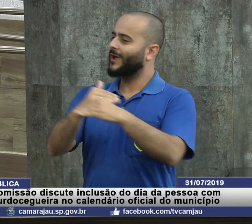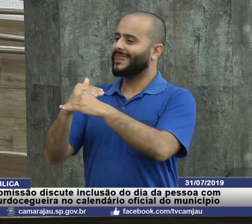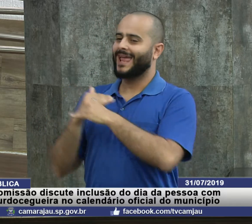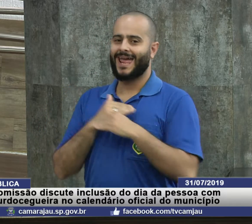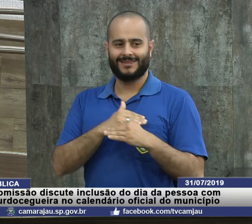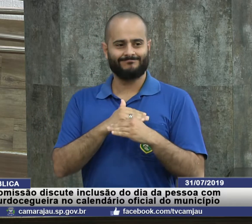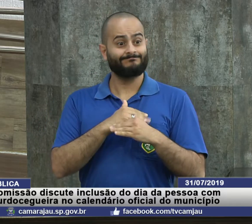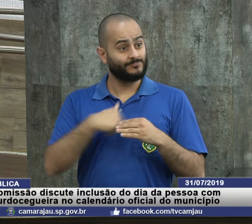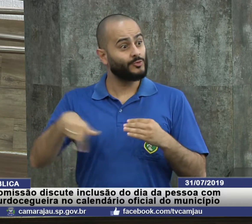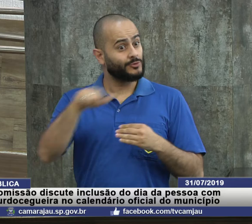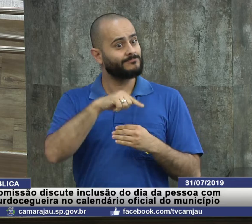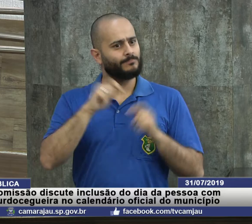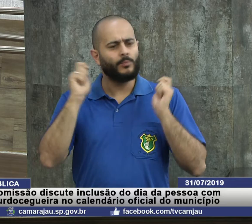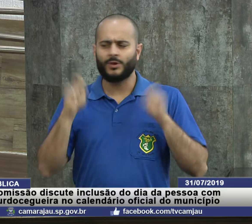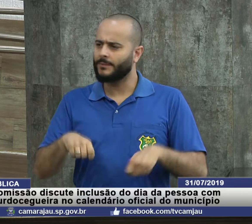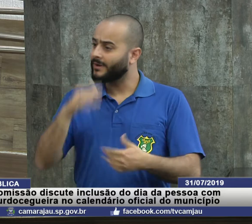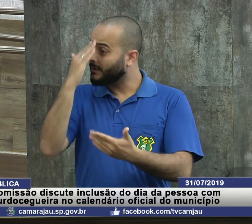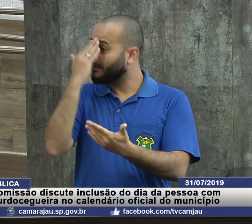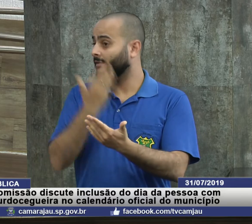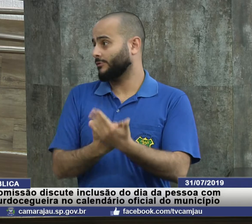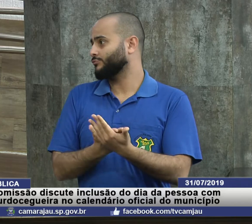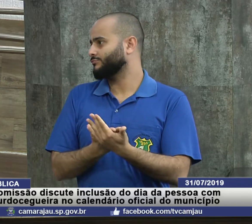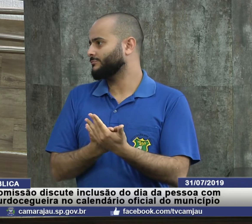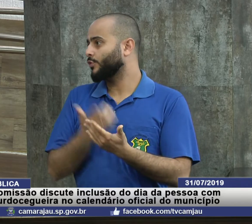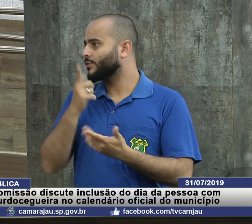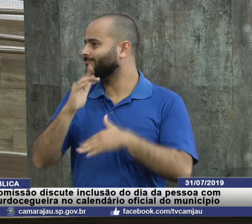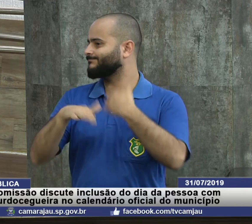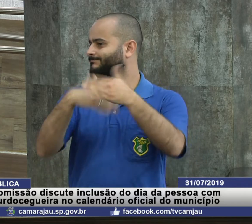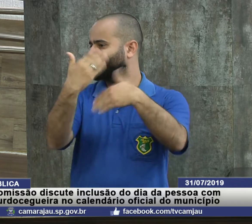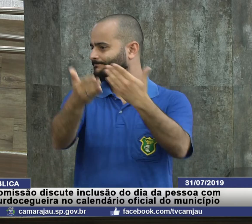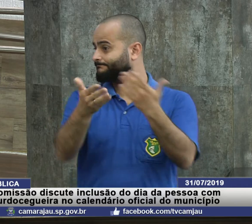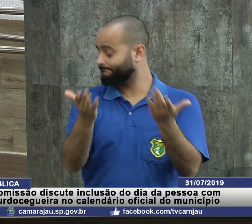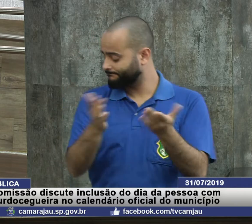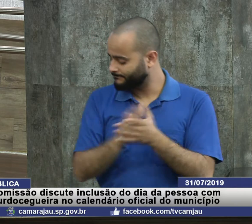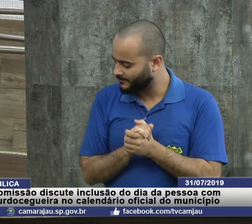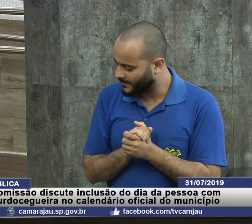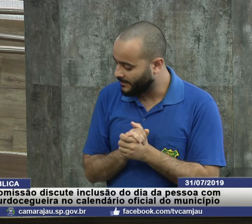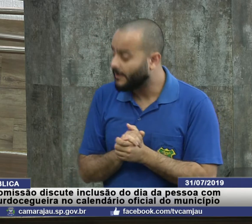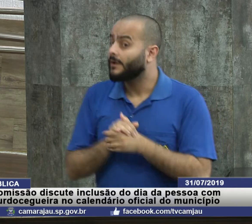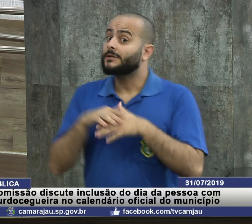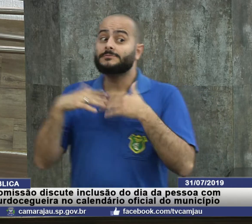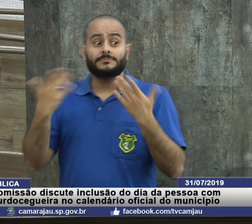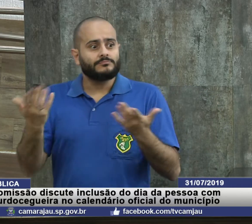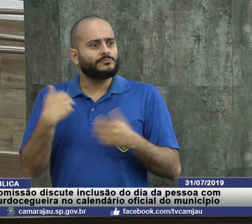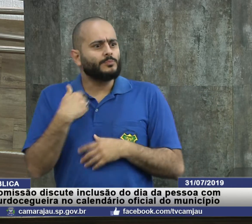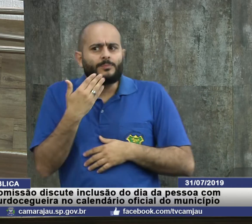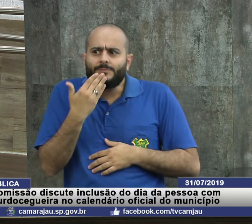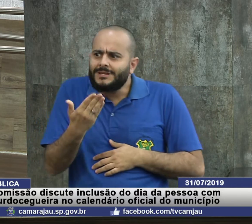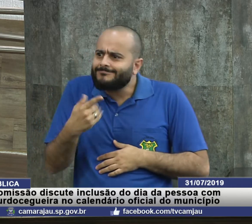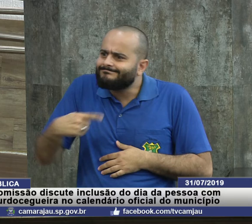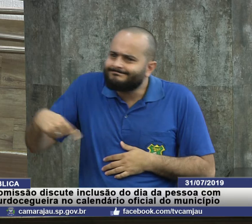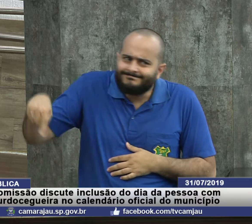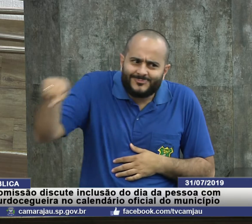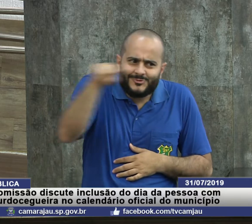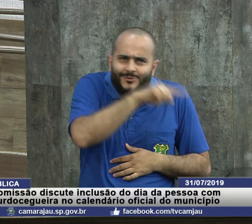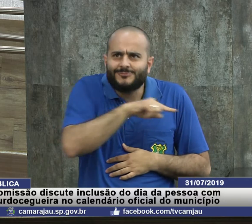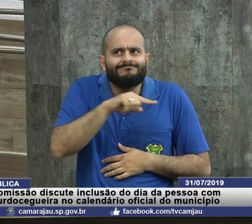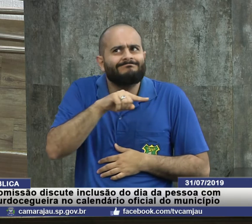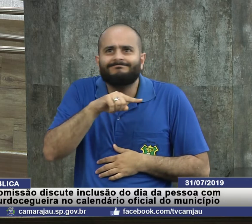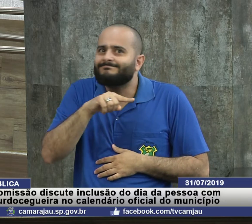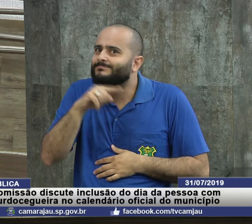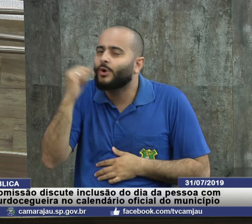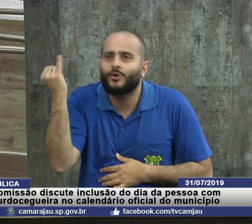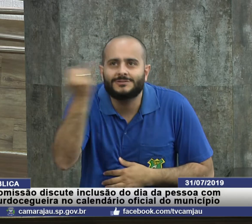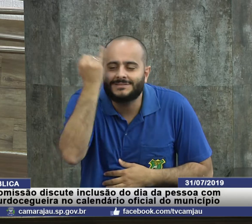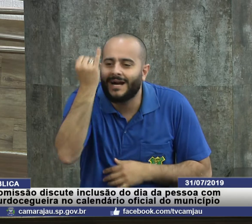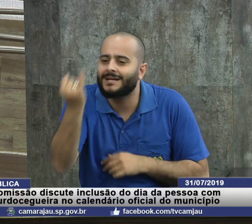gente está tendo a oportunidade de trazer aqui, pela primeira vez, essa discussão, né? Uma pessoa com surdo-cegueira aqui e falar um pouco sobre a experiência